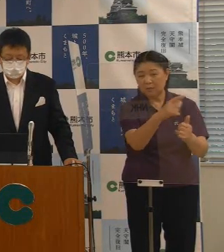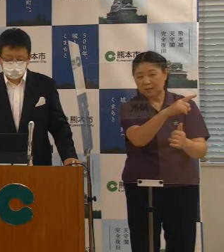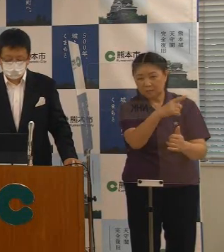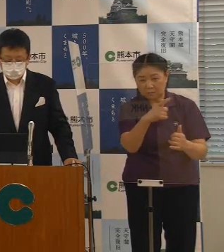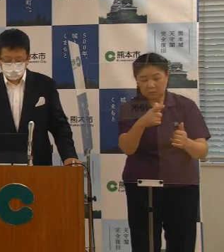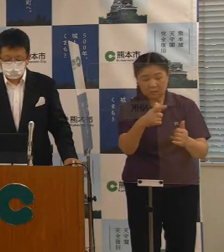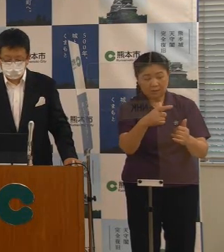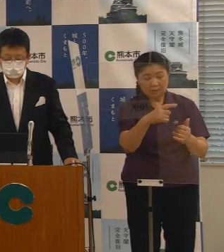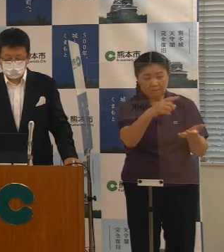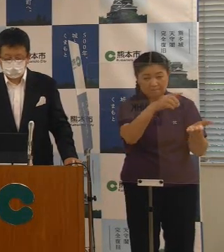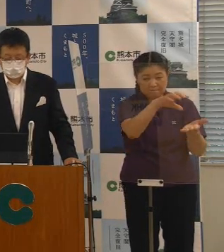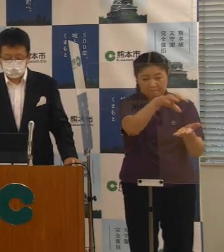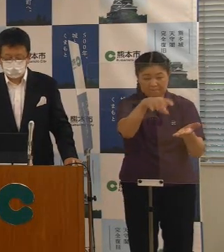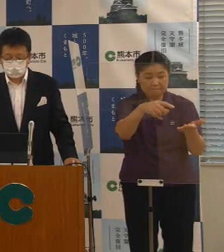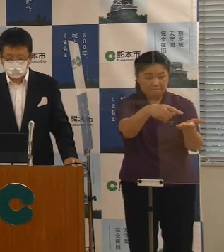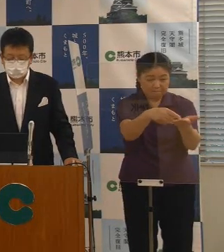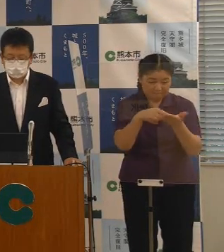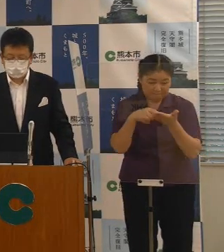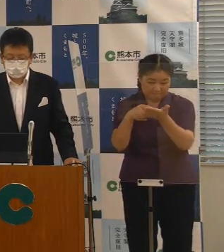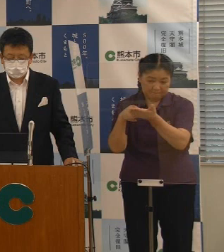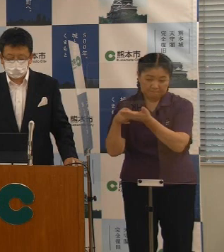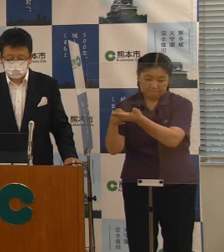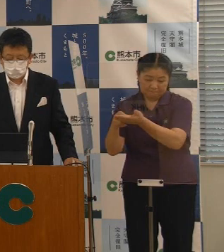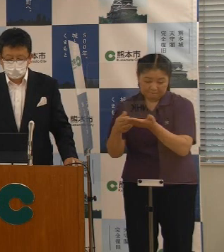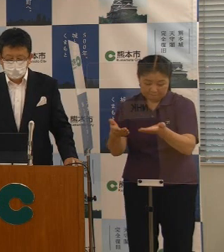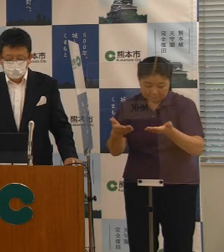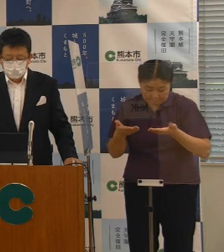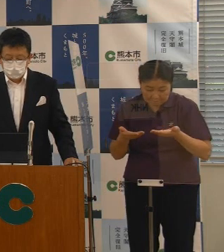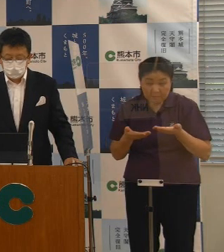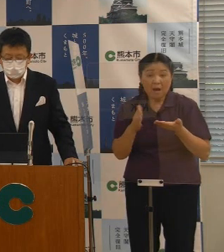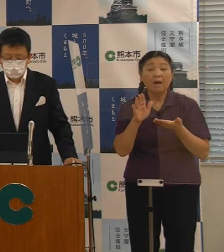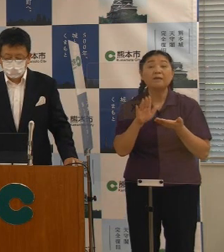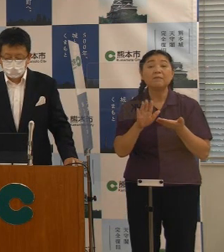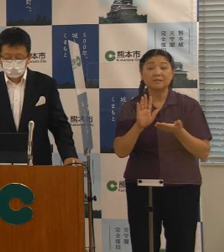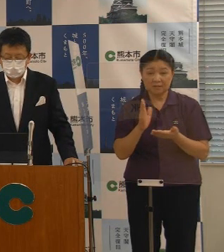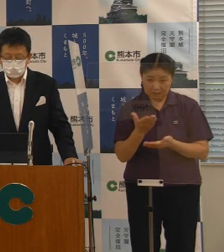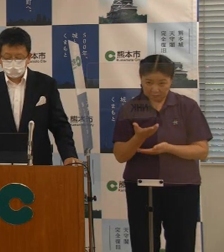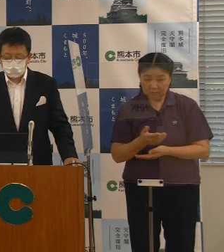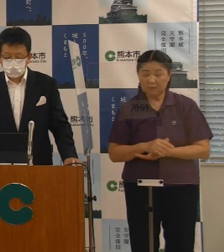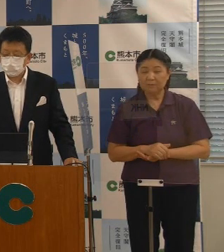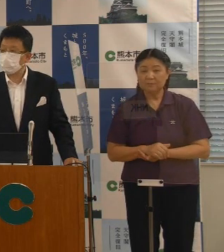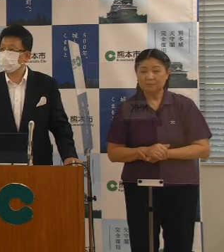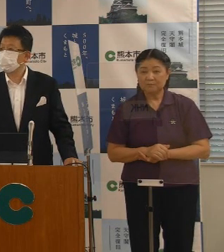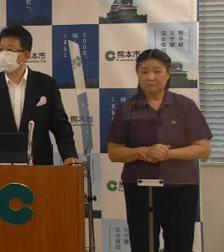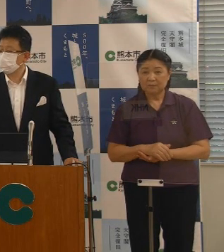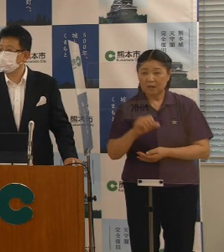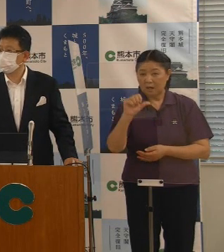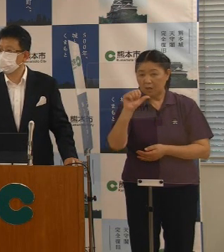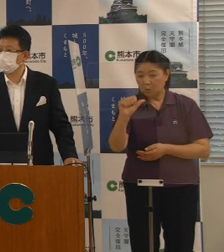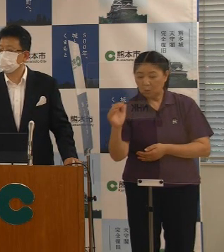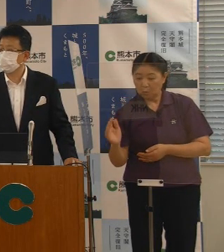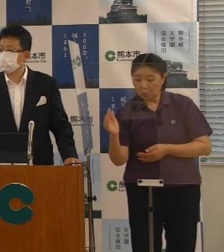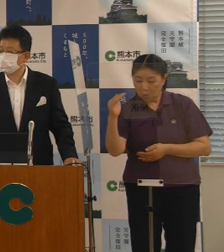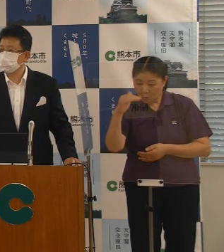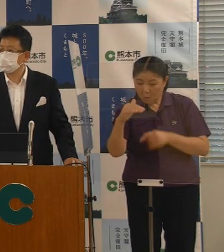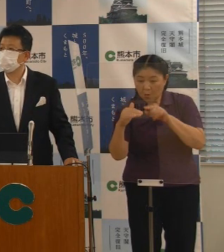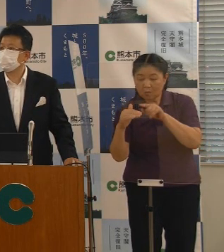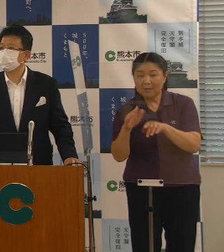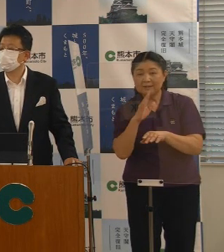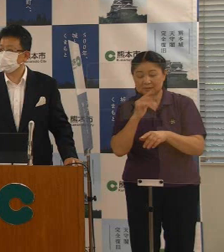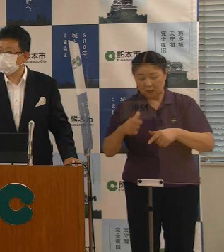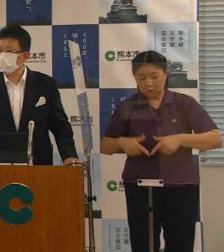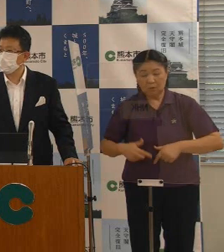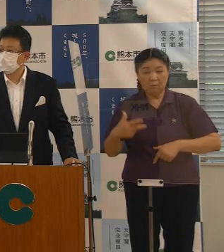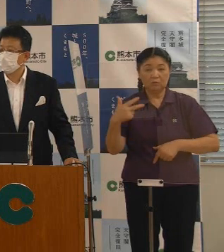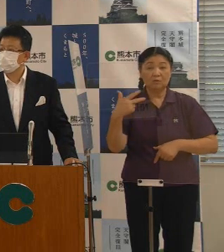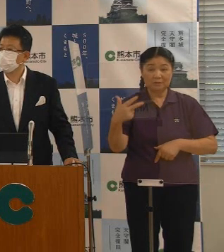さまざまな機関から報告がなされておりますけれども、 この第5波におけるですね、まあ、実際熊